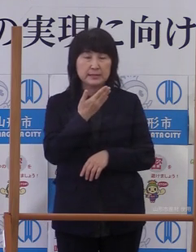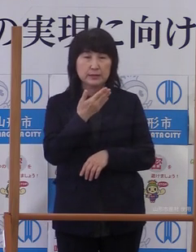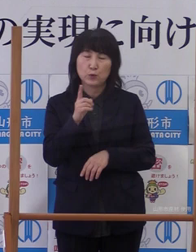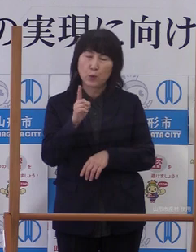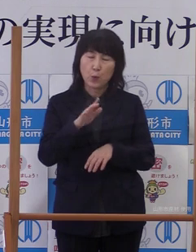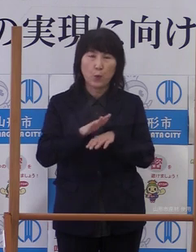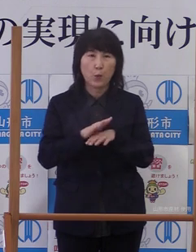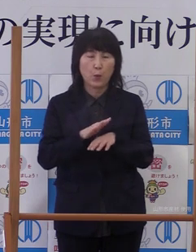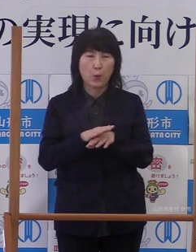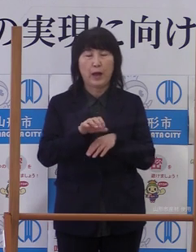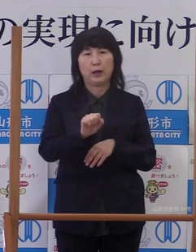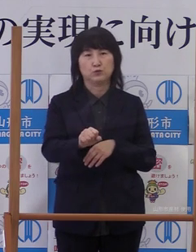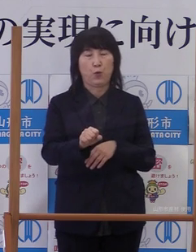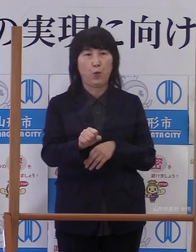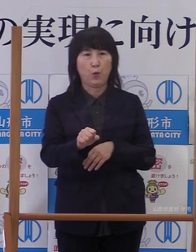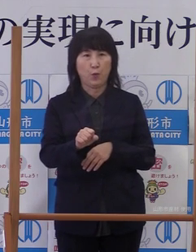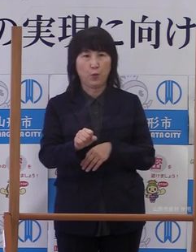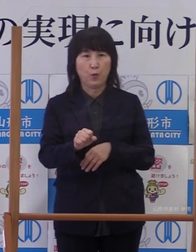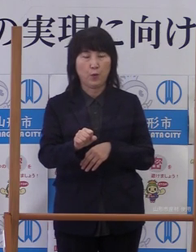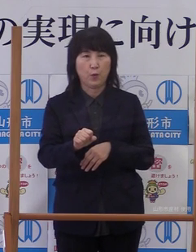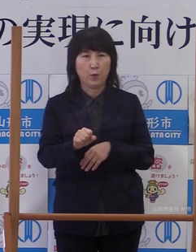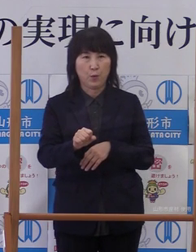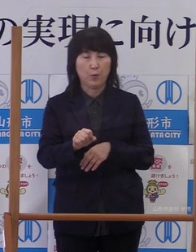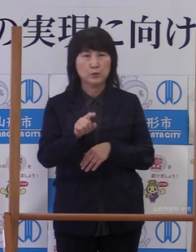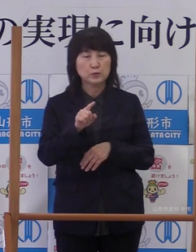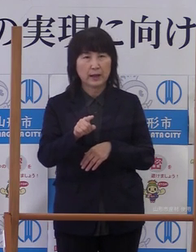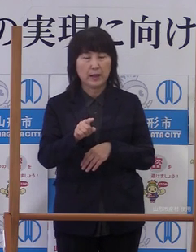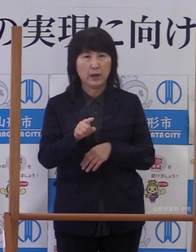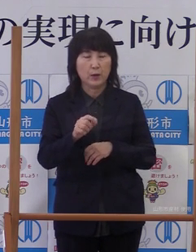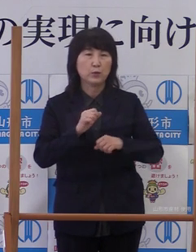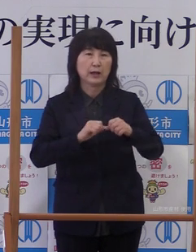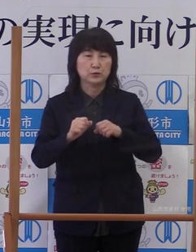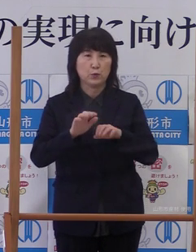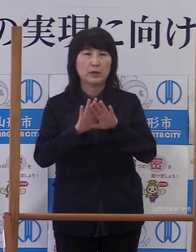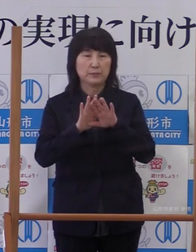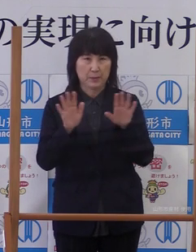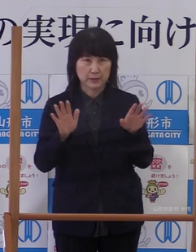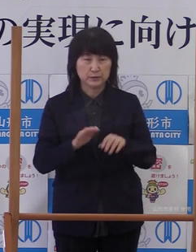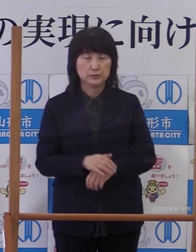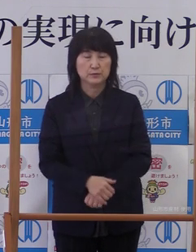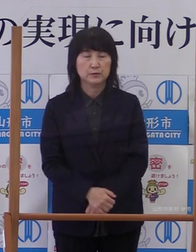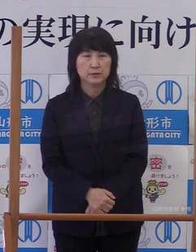保していくかというところに取り組んでいきたいというふうに思っております。